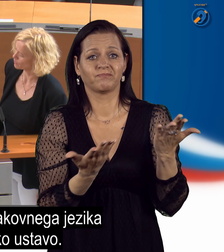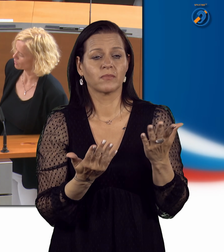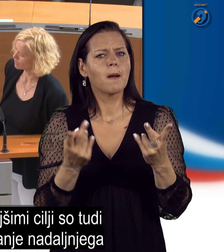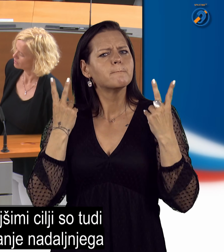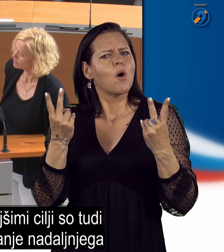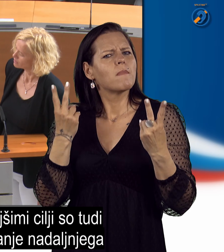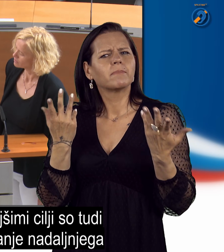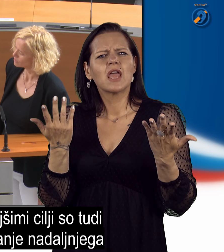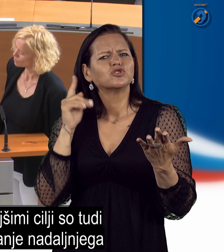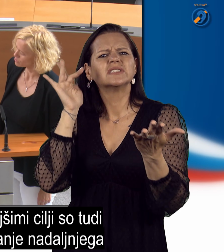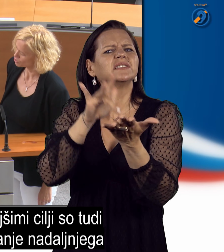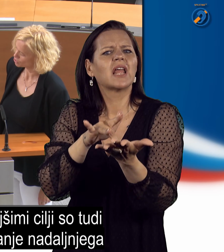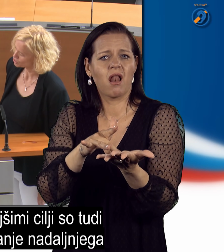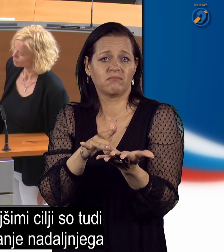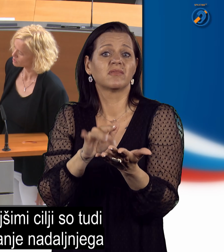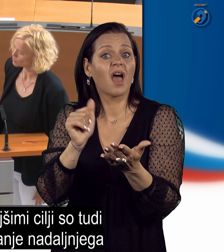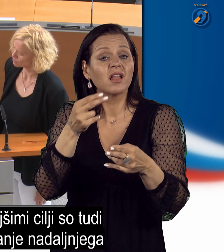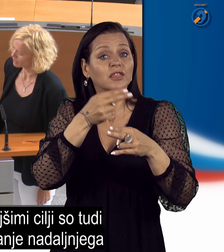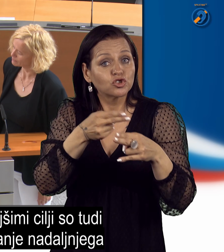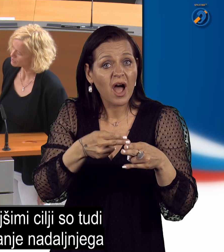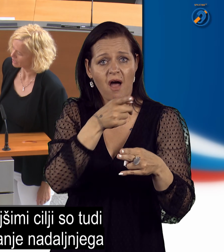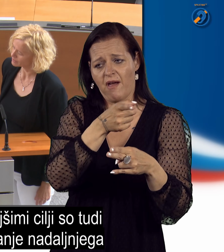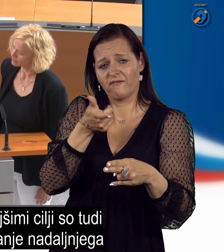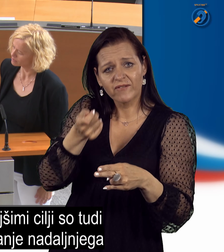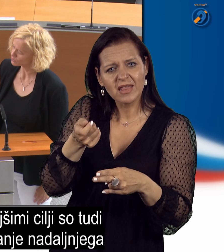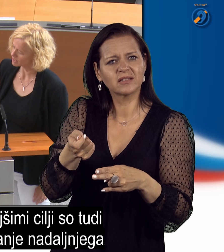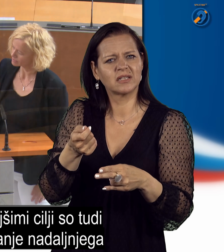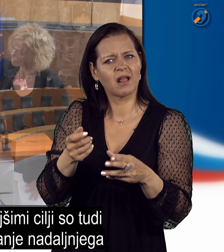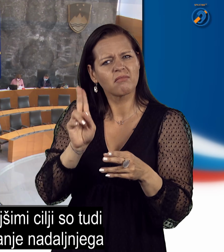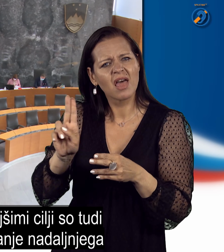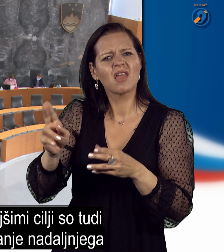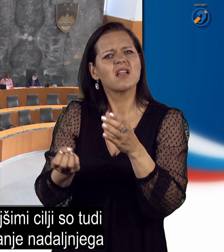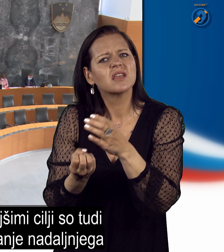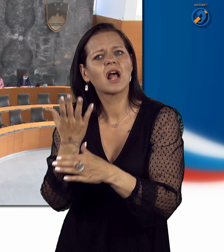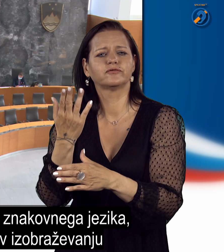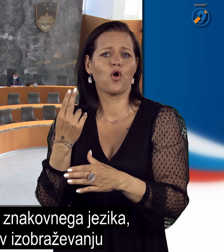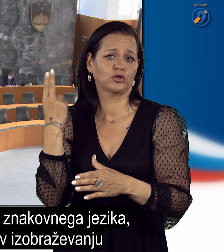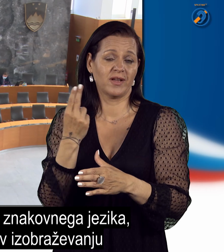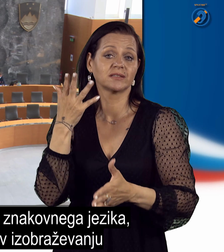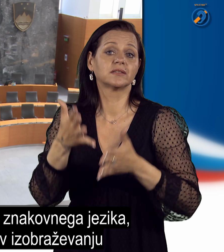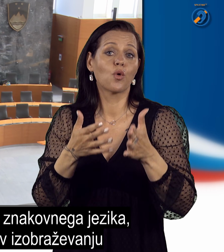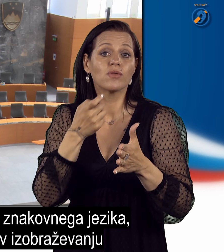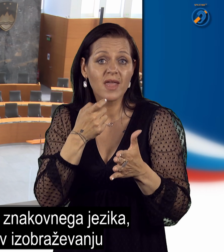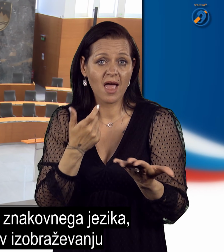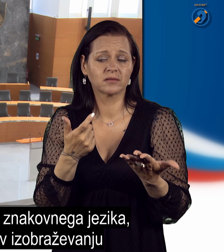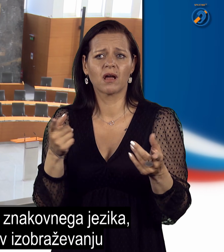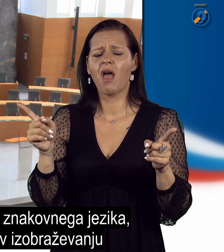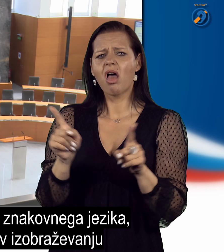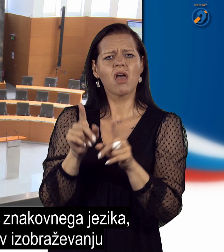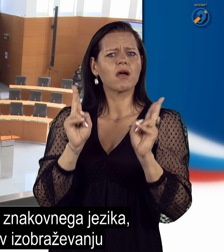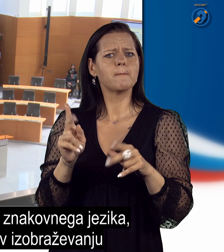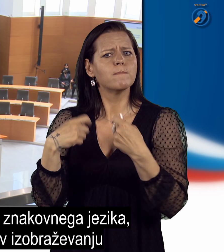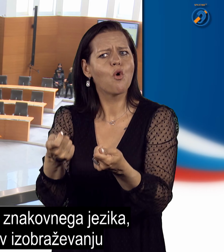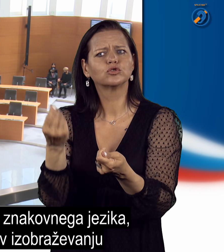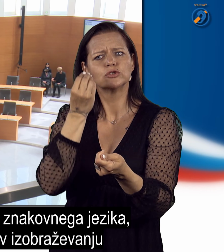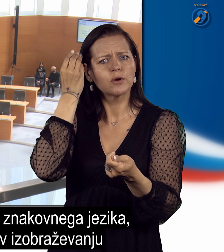Med pomembnejšimi cilji so tudi državno financiranje nadaljnega razvoja slovenskega znakovnega jezika, enake možnosti v